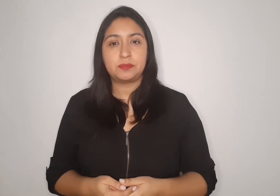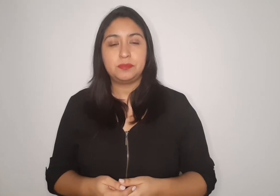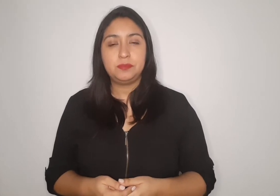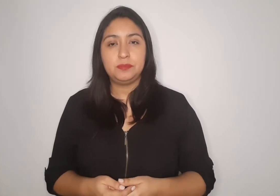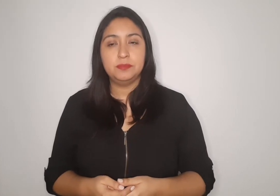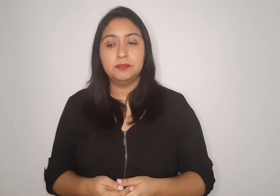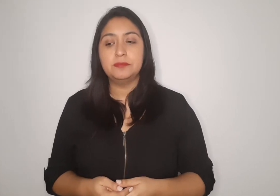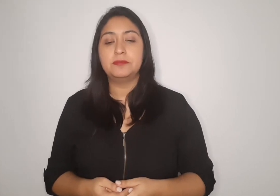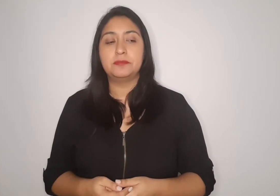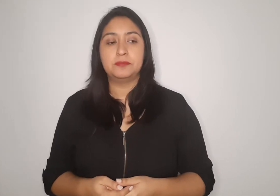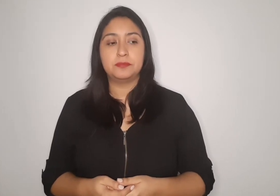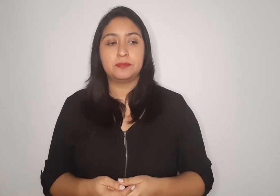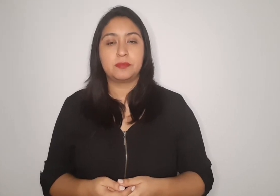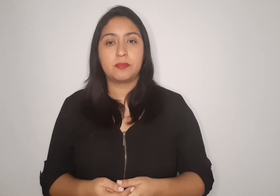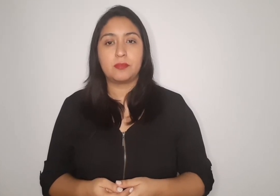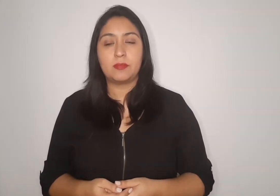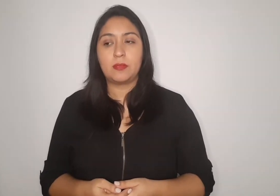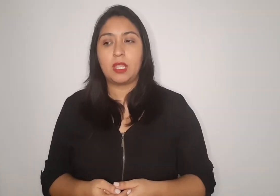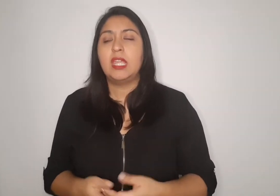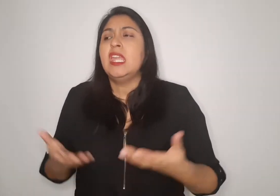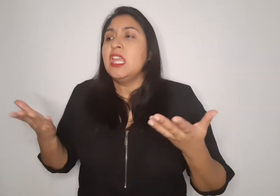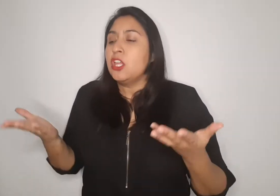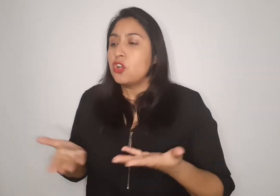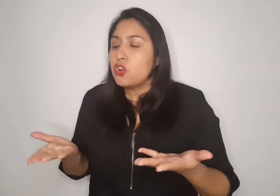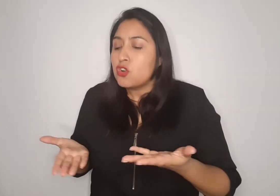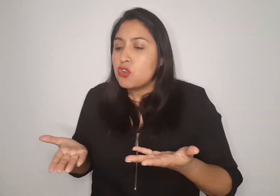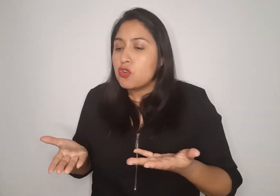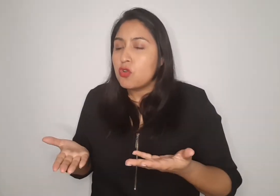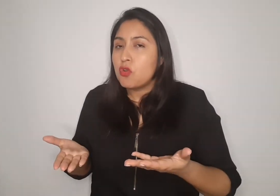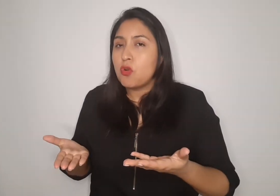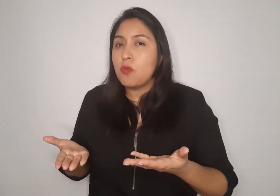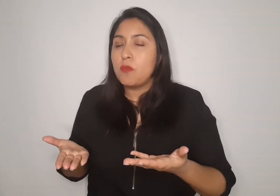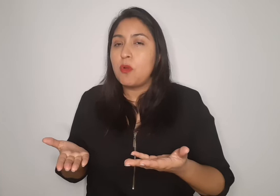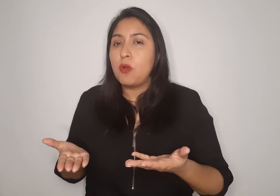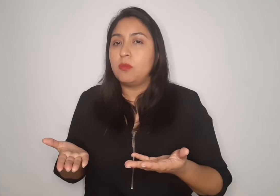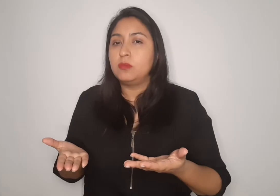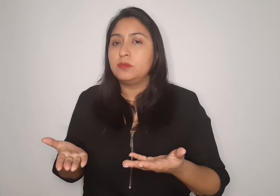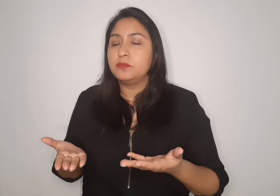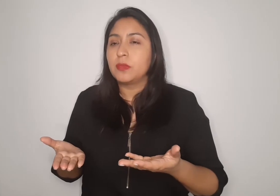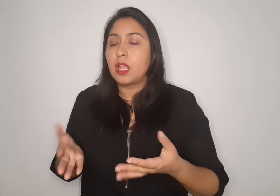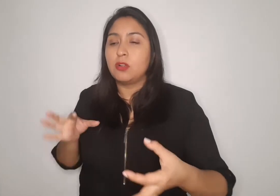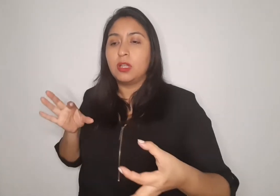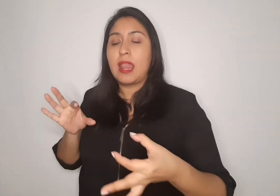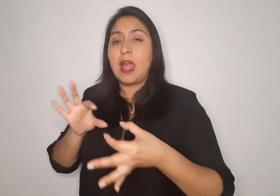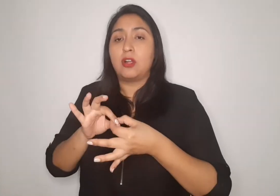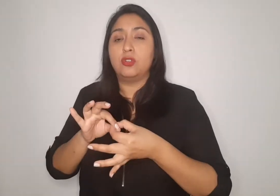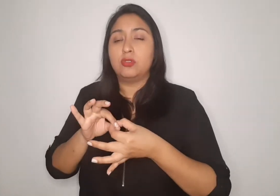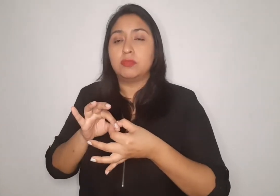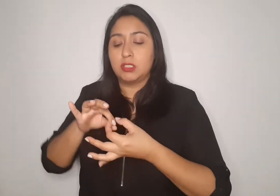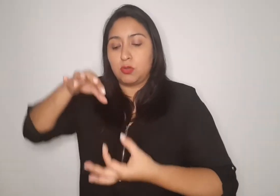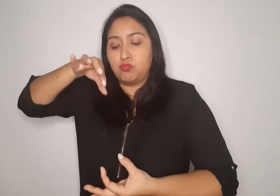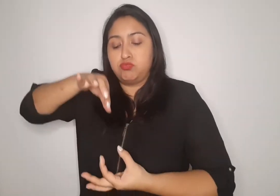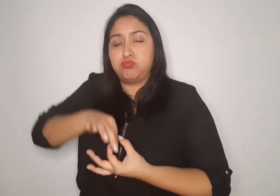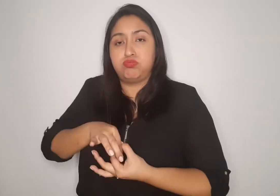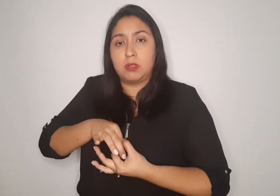Oye, y ¿cómo es entonces, a propósito de eso, de esta conexión con el espíritu,